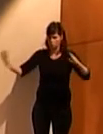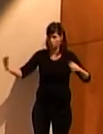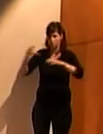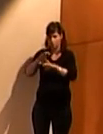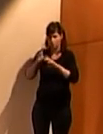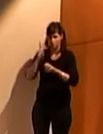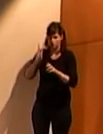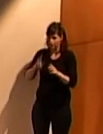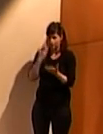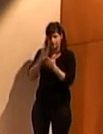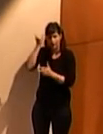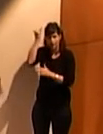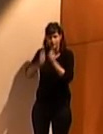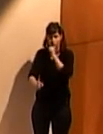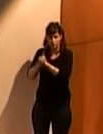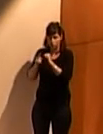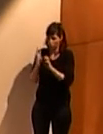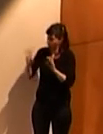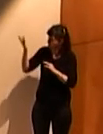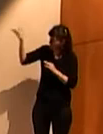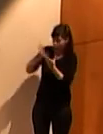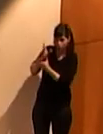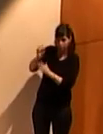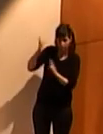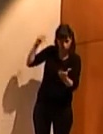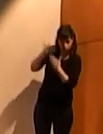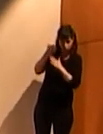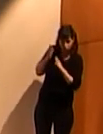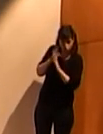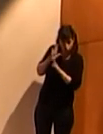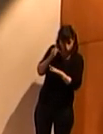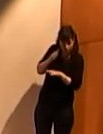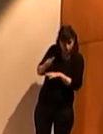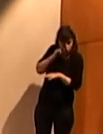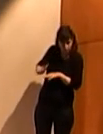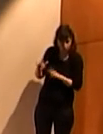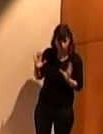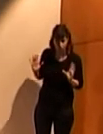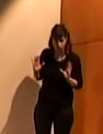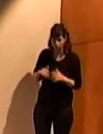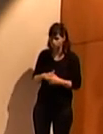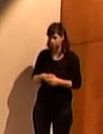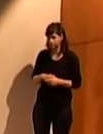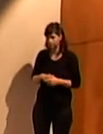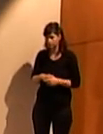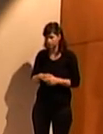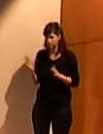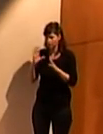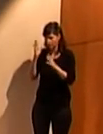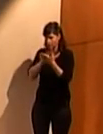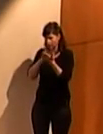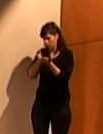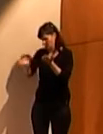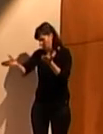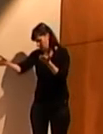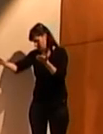c'est que bon, ce qu'on fait, ça ne s'est jamais fait exactement comme ça, voilà, pour cet objectif-là. Donc j'ai un peu perdu le fil. Ah